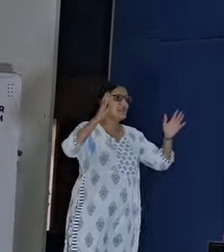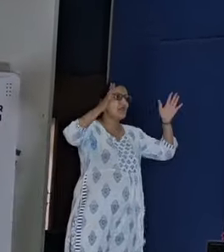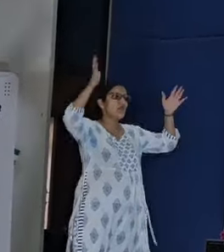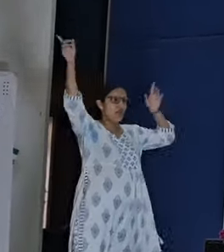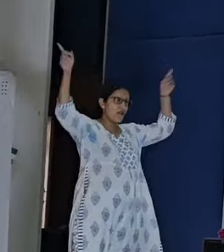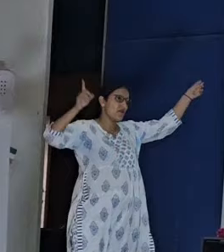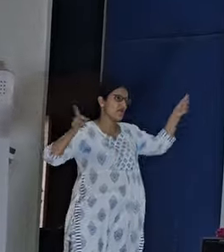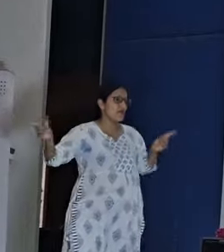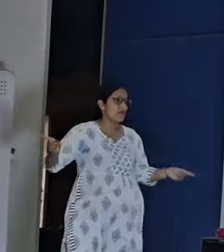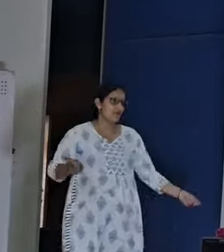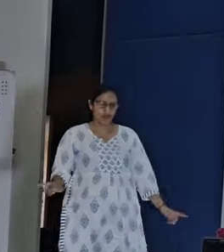एंड